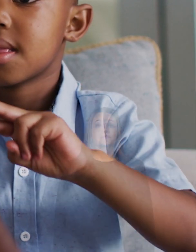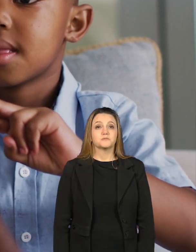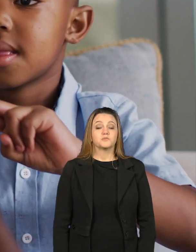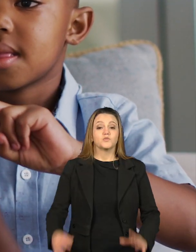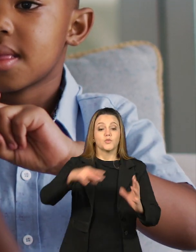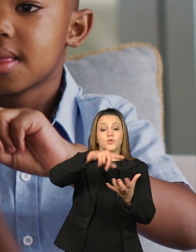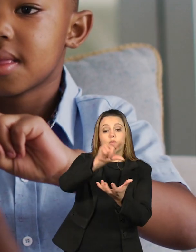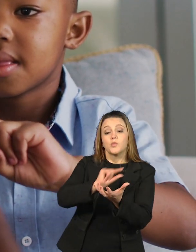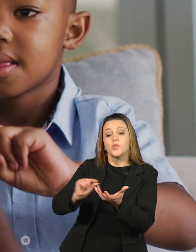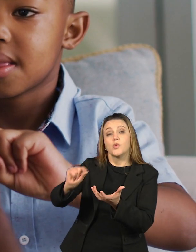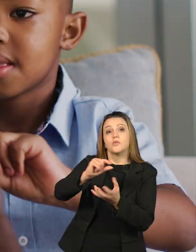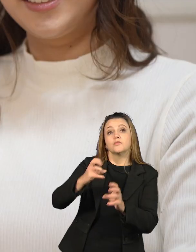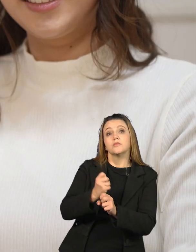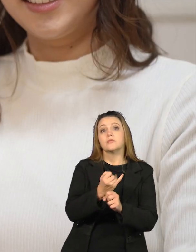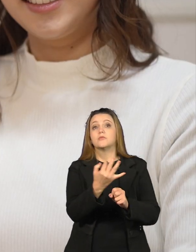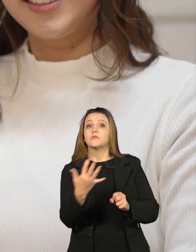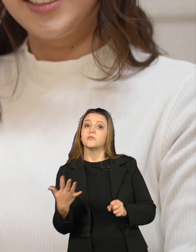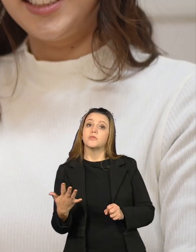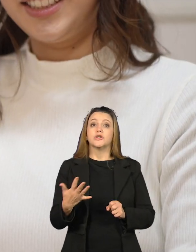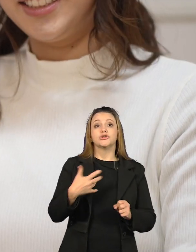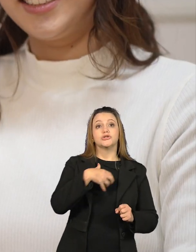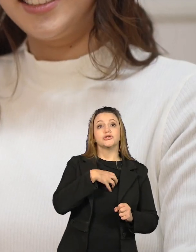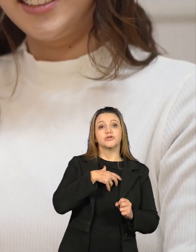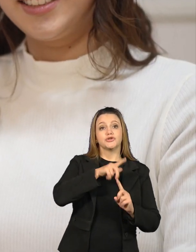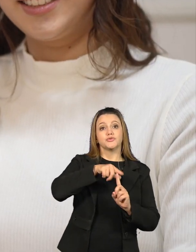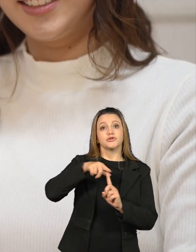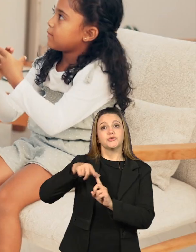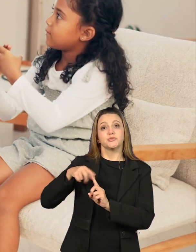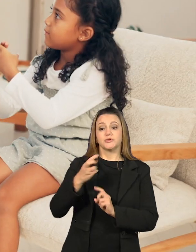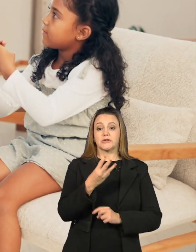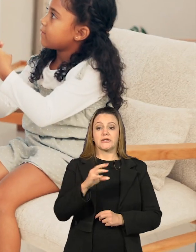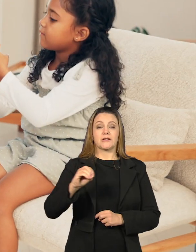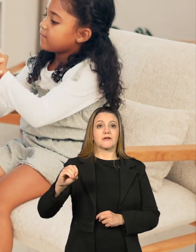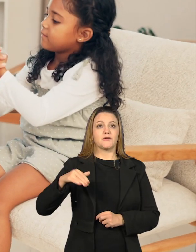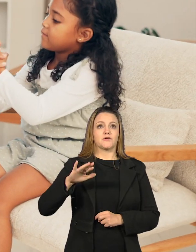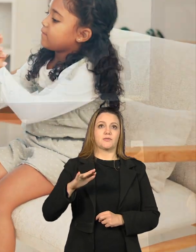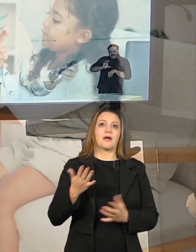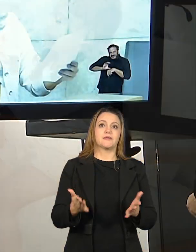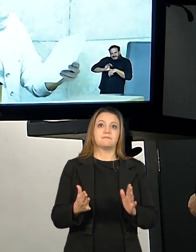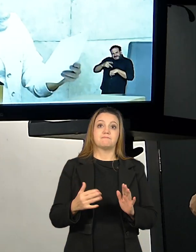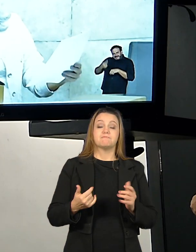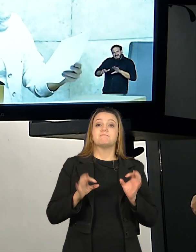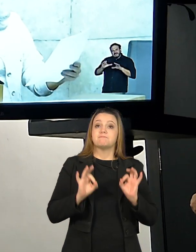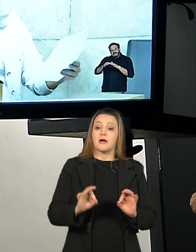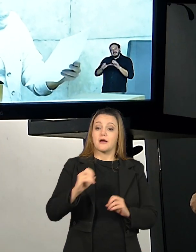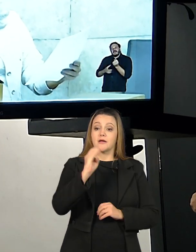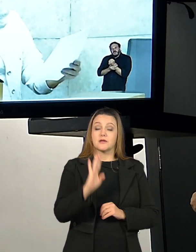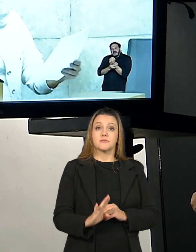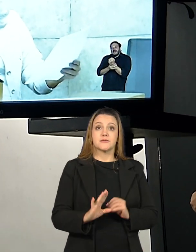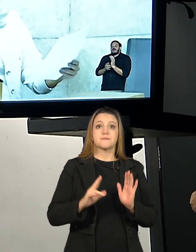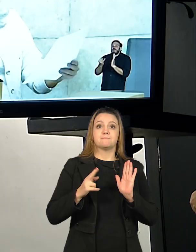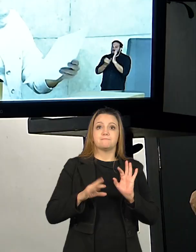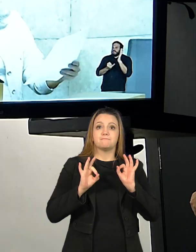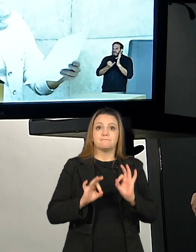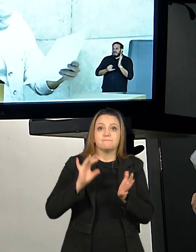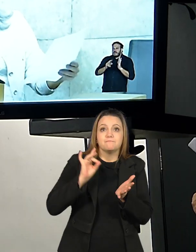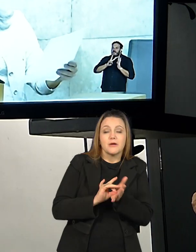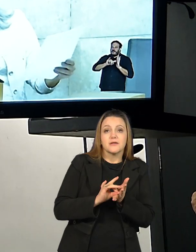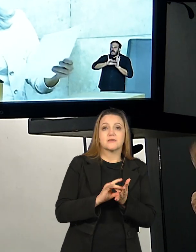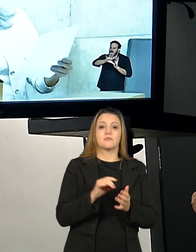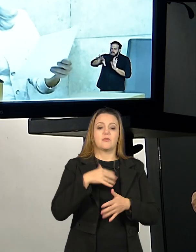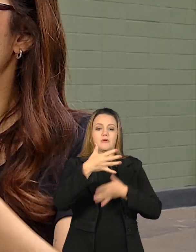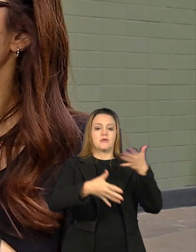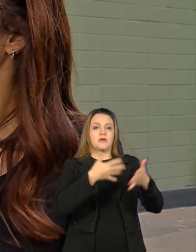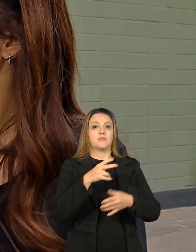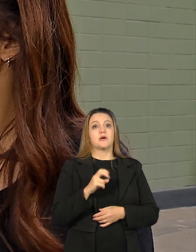No mundo, há mais de 300 variantes da língua de sinais. Já no Brasil, a oficial é a Libras, que tem quase 15 mil